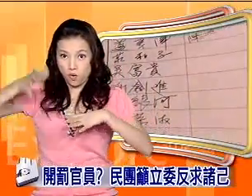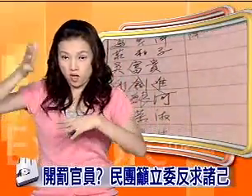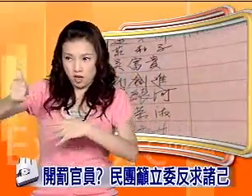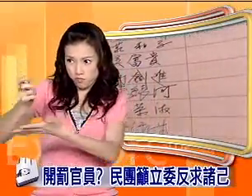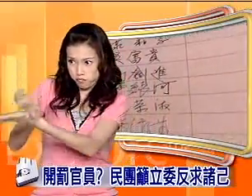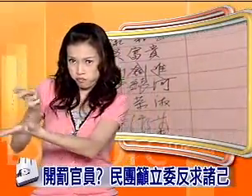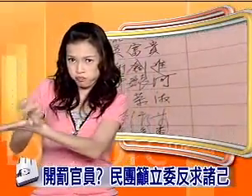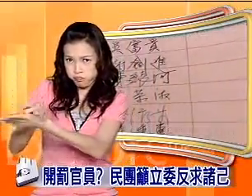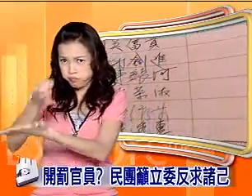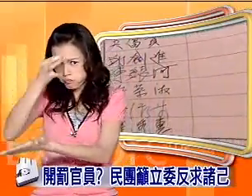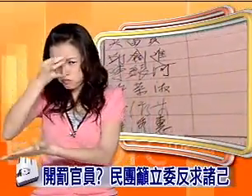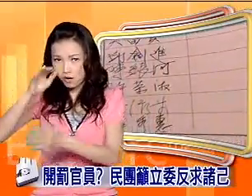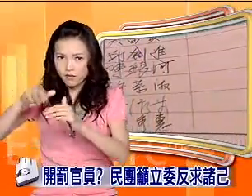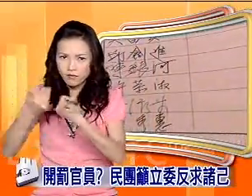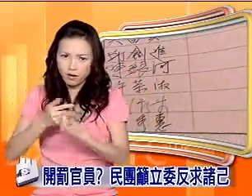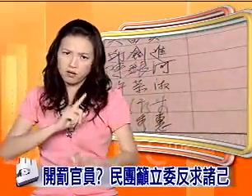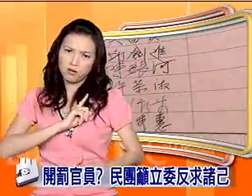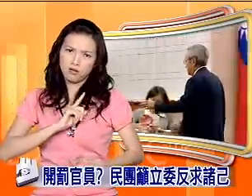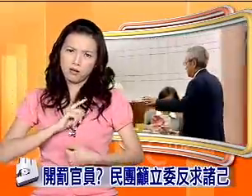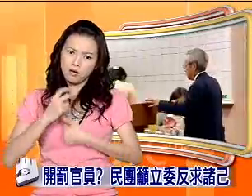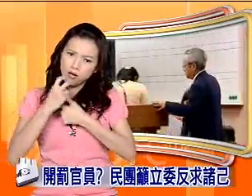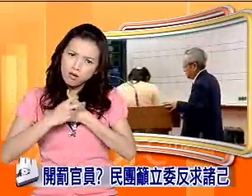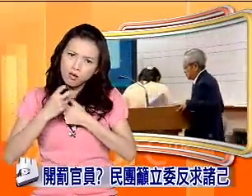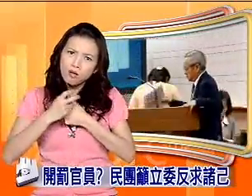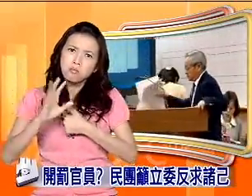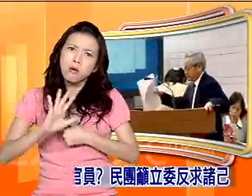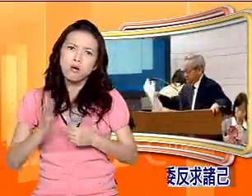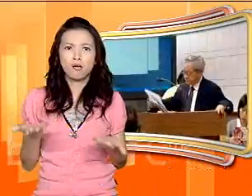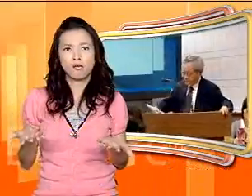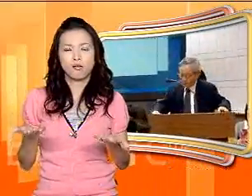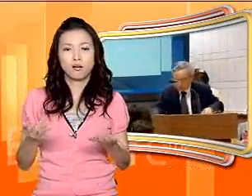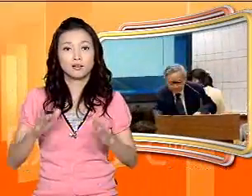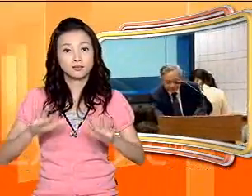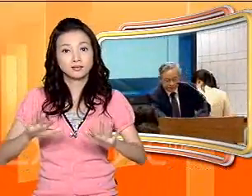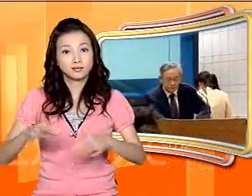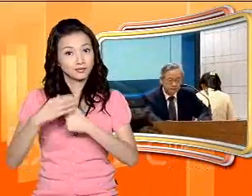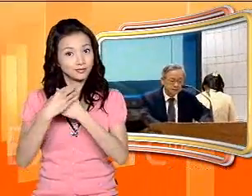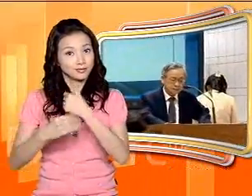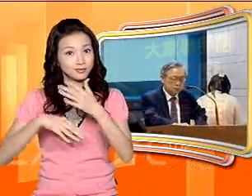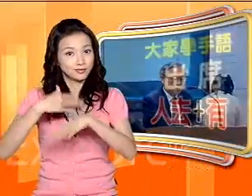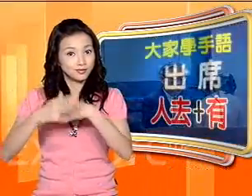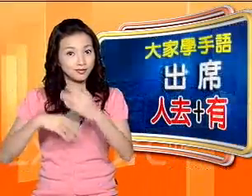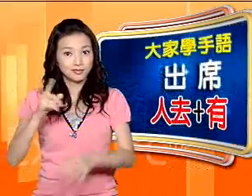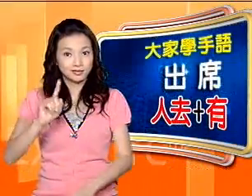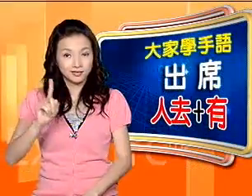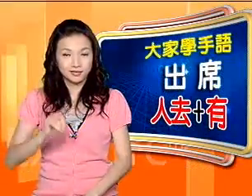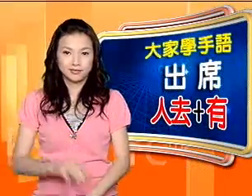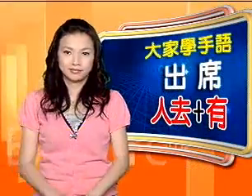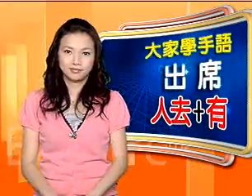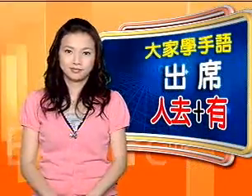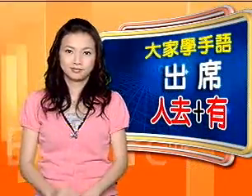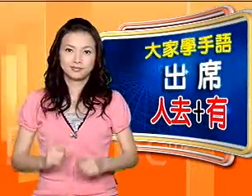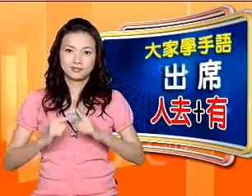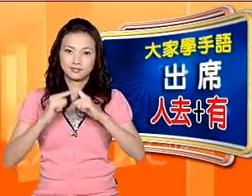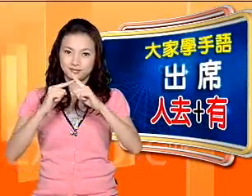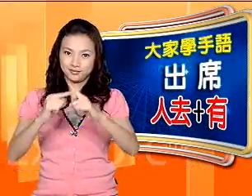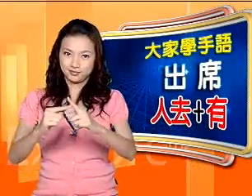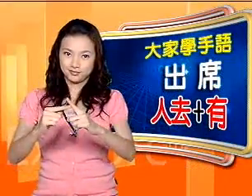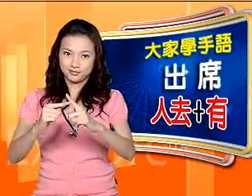员的同时，也能够要求自己。而今天我们就一起来学学出席的时候要怎么比。先比出